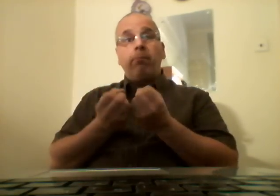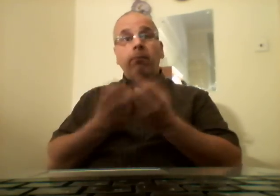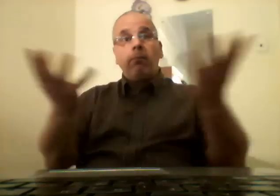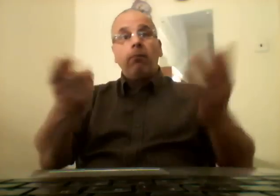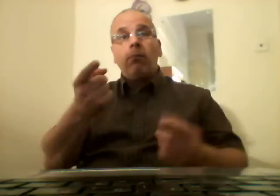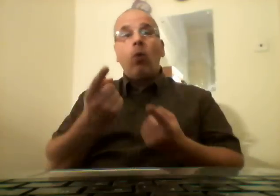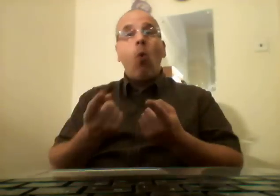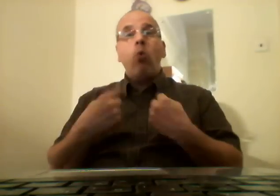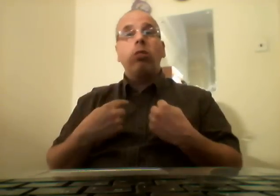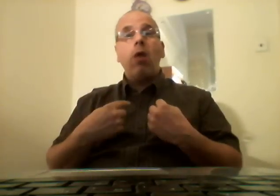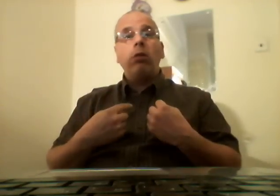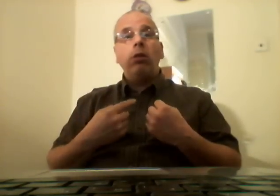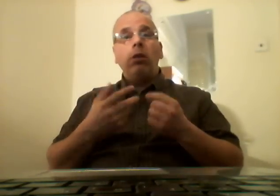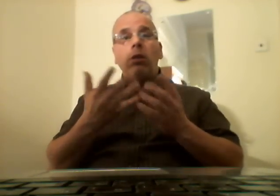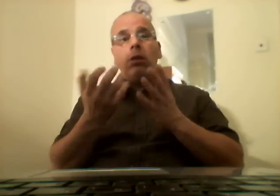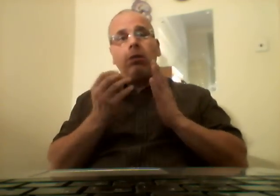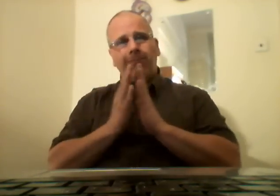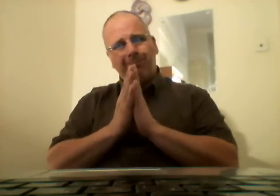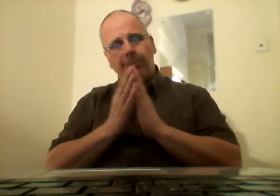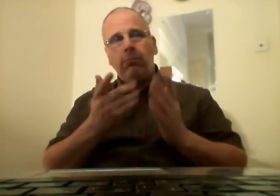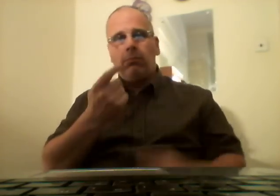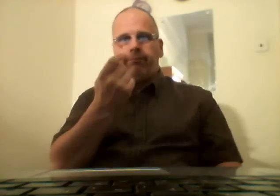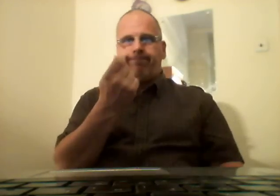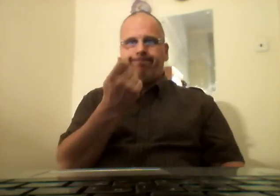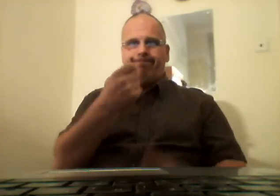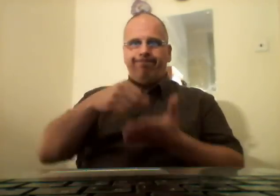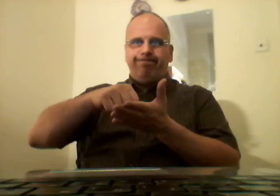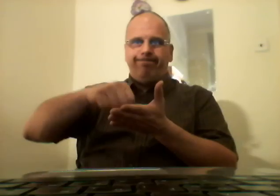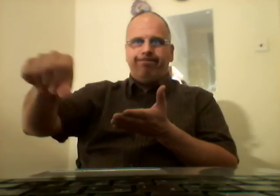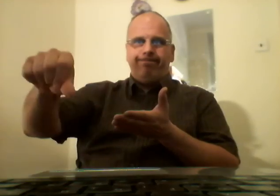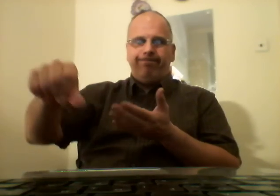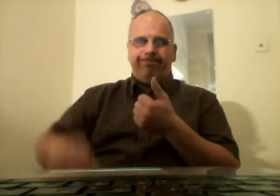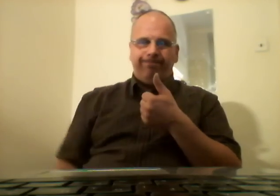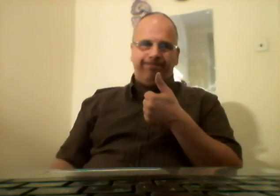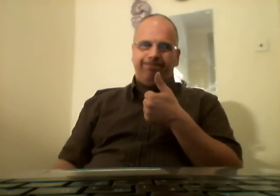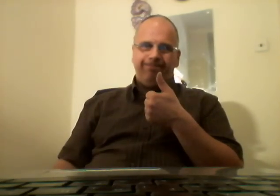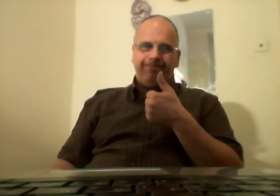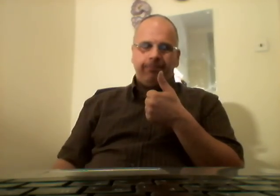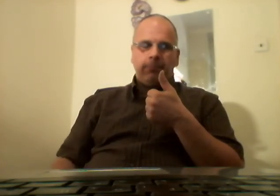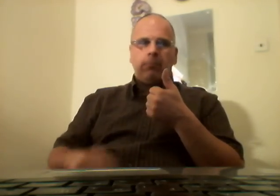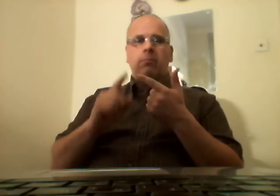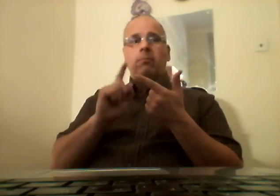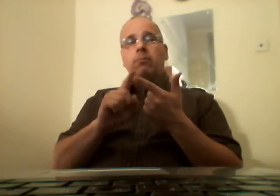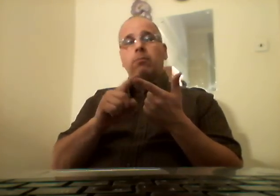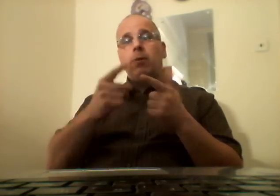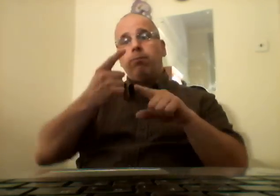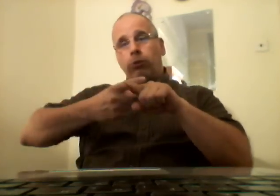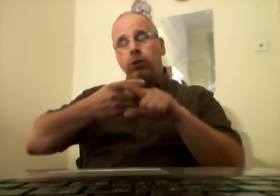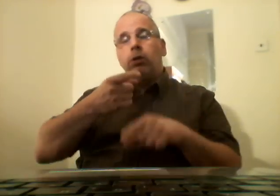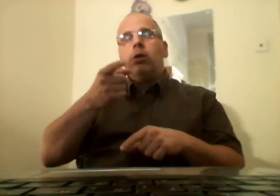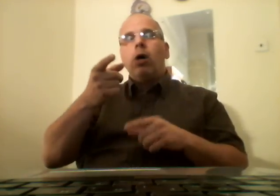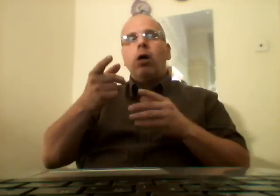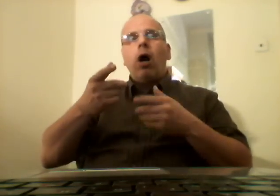főnök, és akkor azokat Ezt